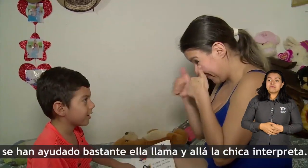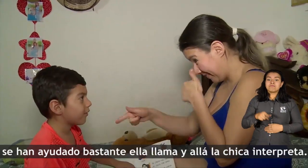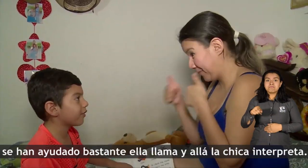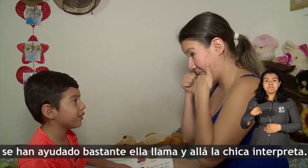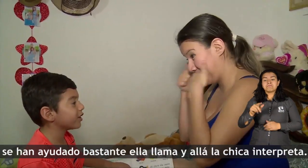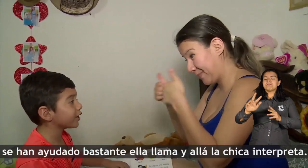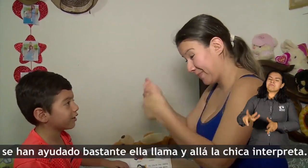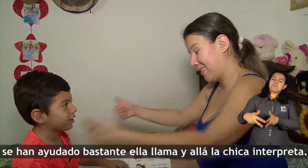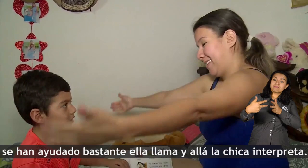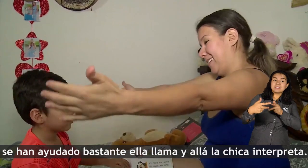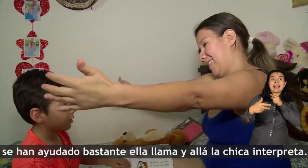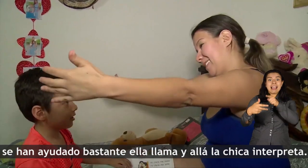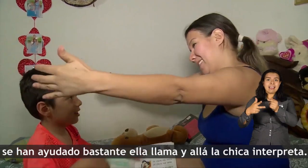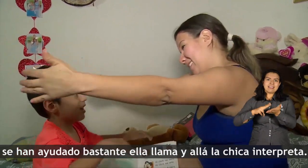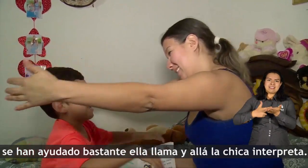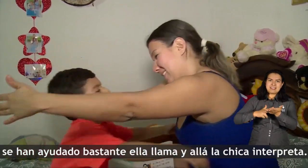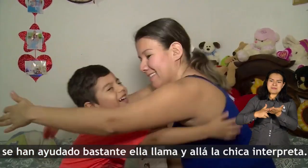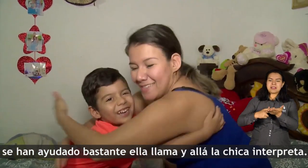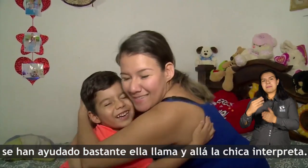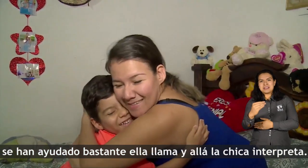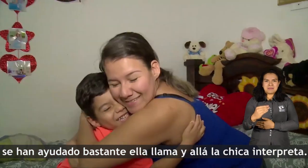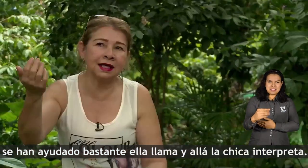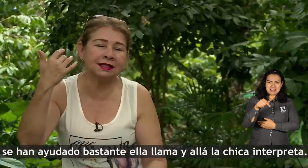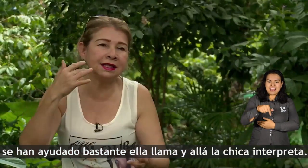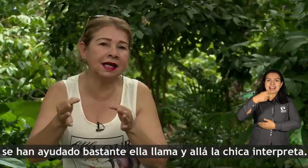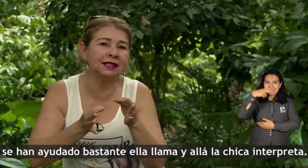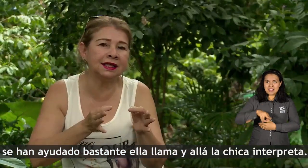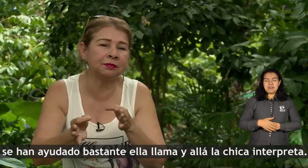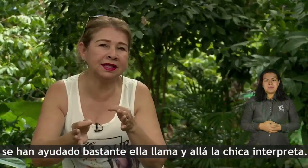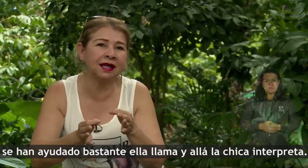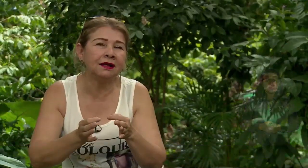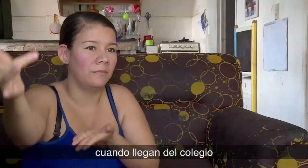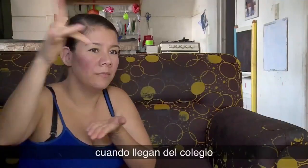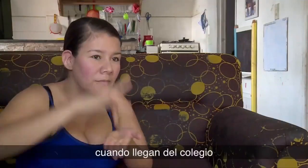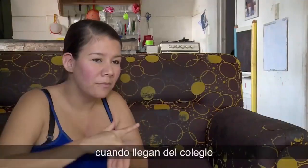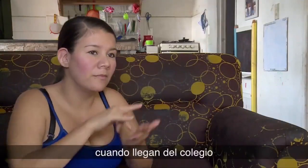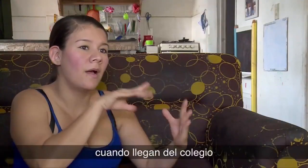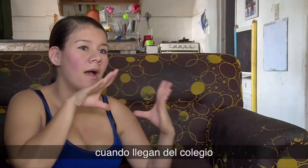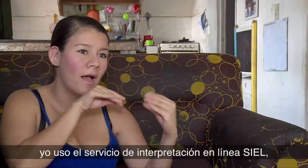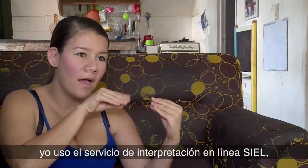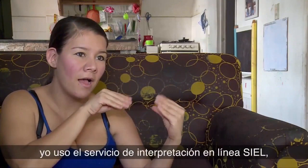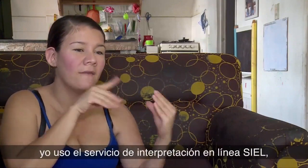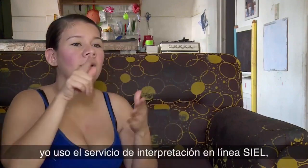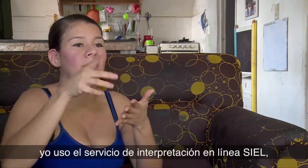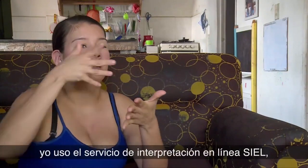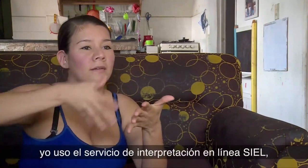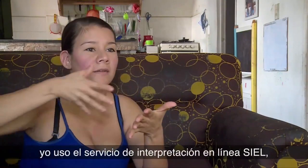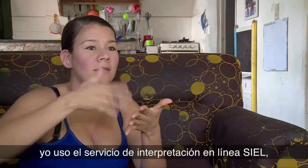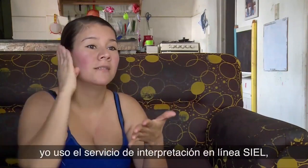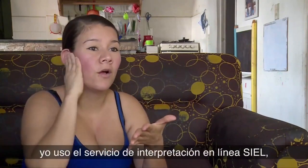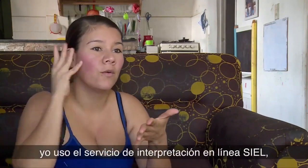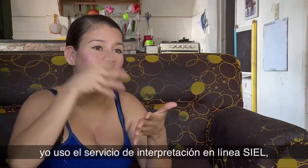niño. Se han ayudado bastante. Ella llama y allá la chica le interpreta. Cuando llegan del colegio yo uso el